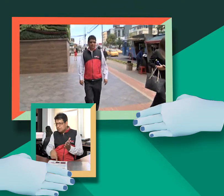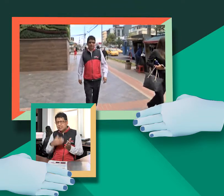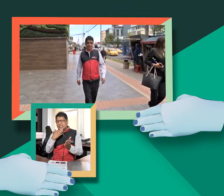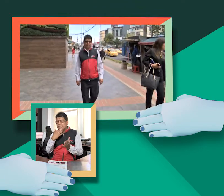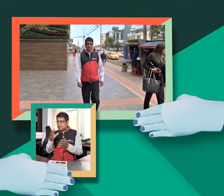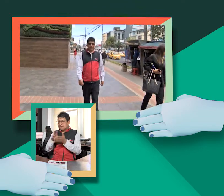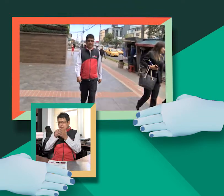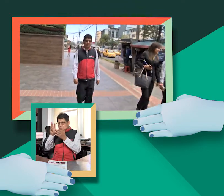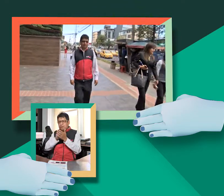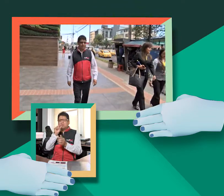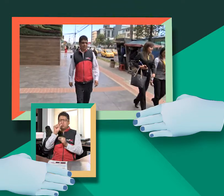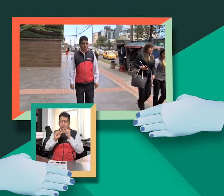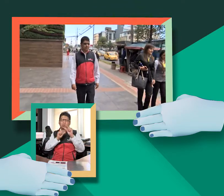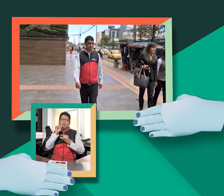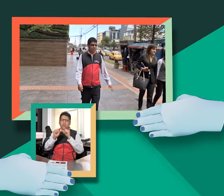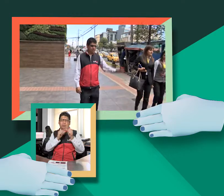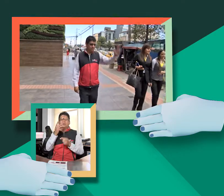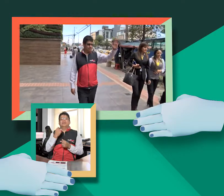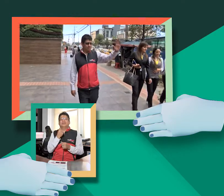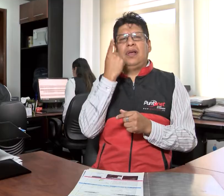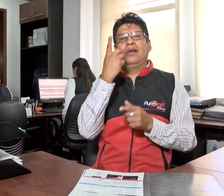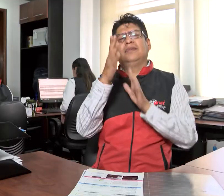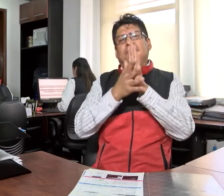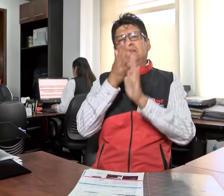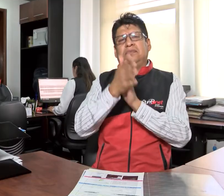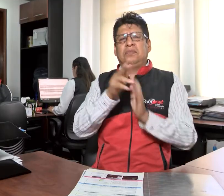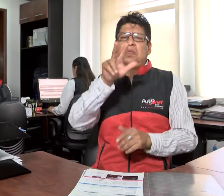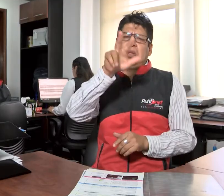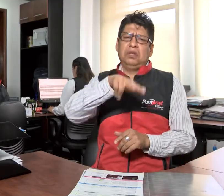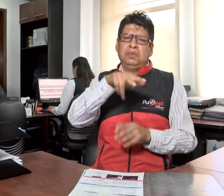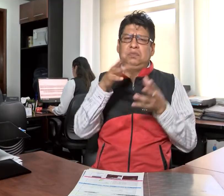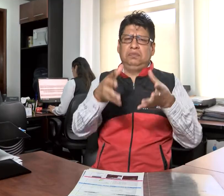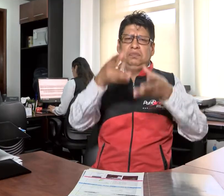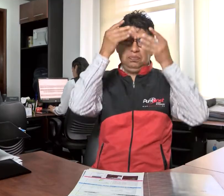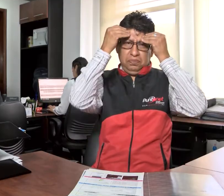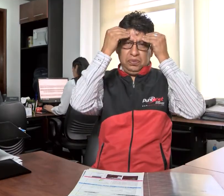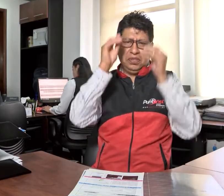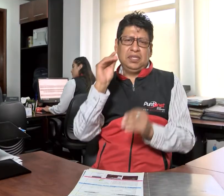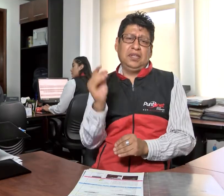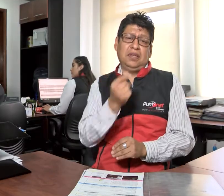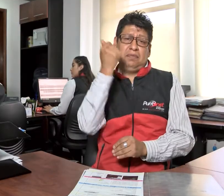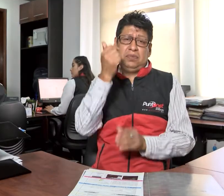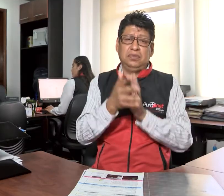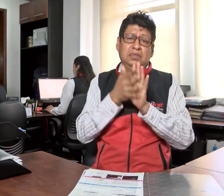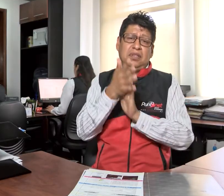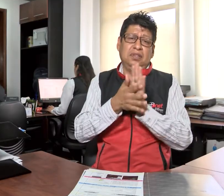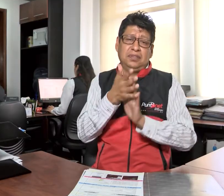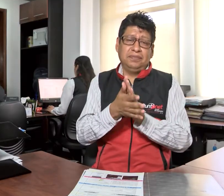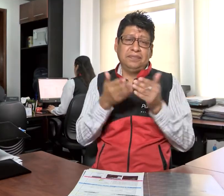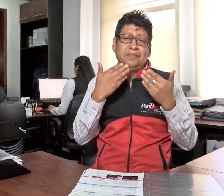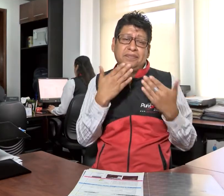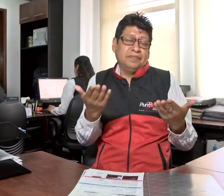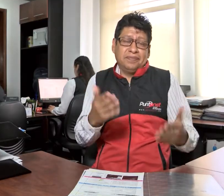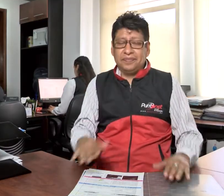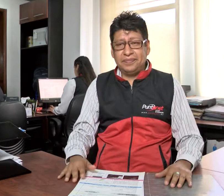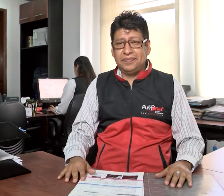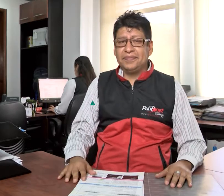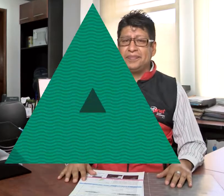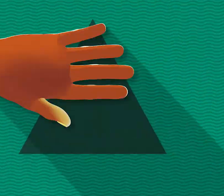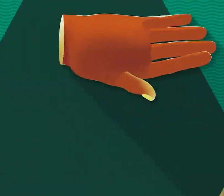socializar con mis padres me gustaba conversar con ellos así es como logra adquirir experiencia en las cenas con la